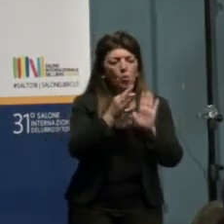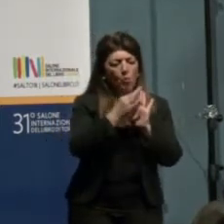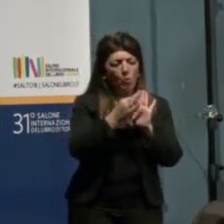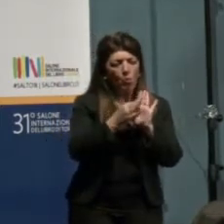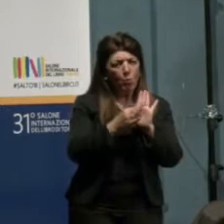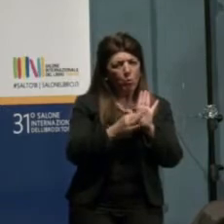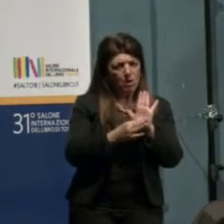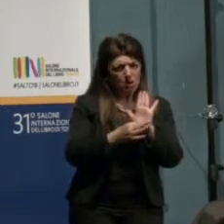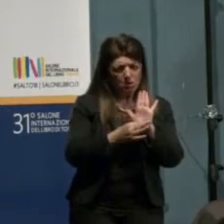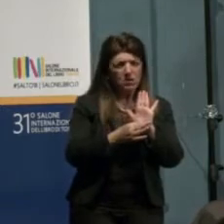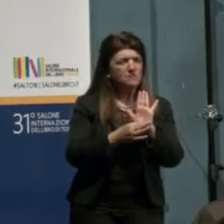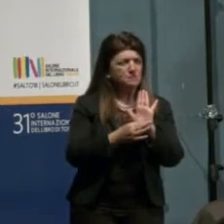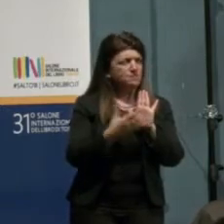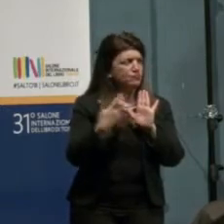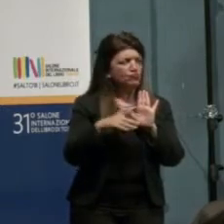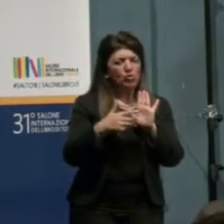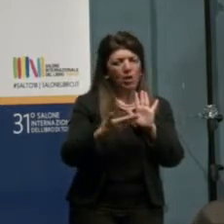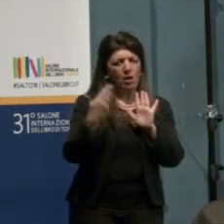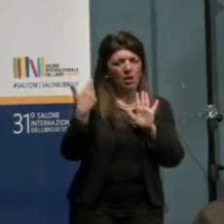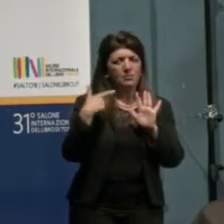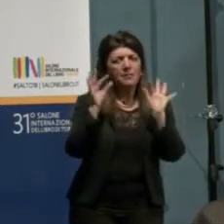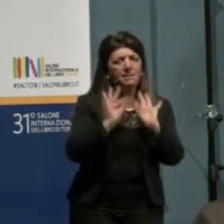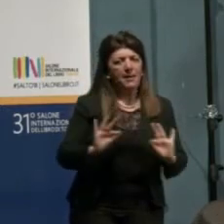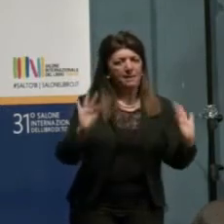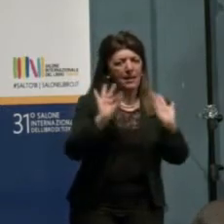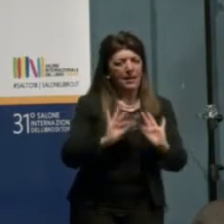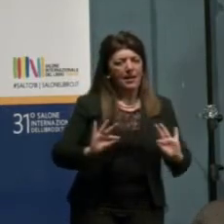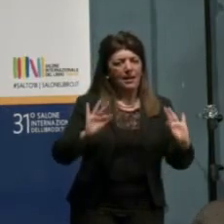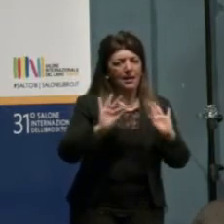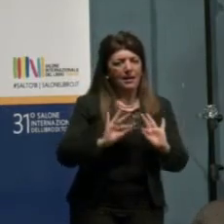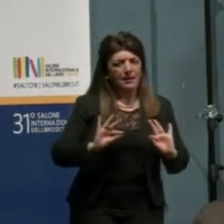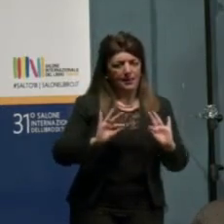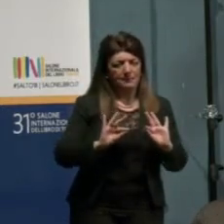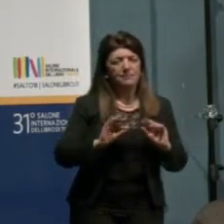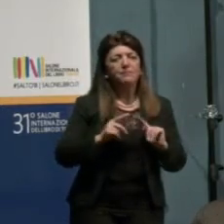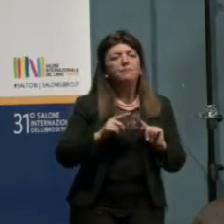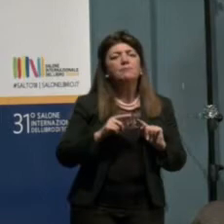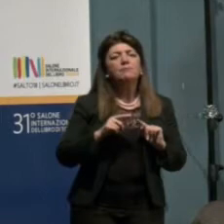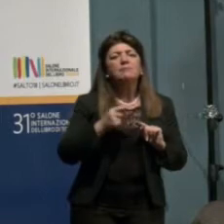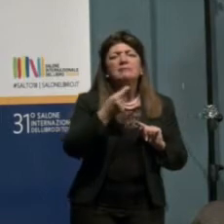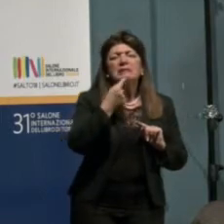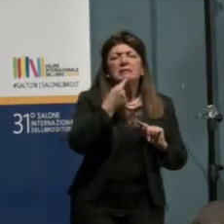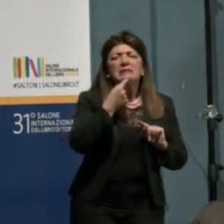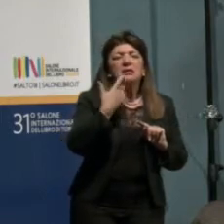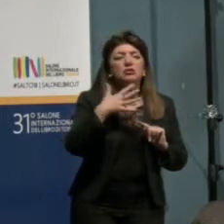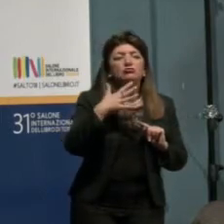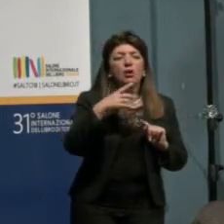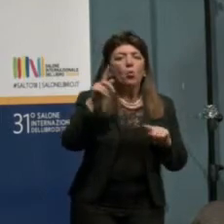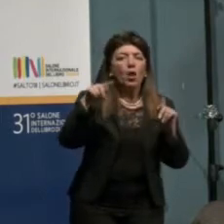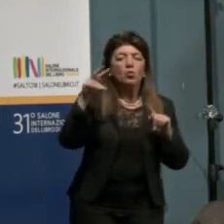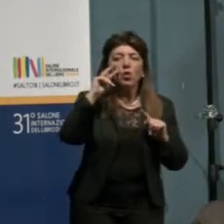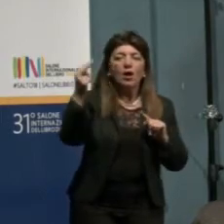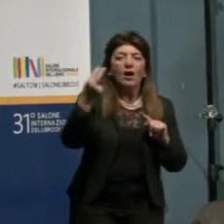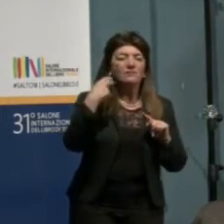avevamo preparato e cose con cui sono venuta e chi tra l'altro chi ci ha visto arrivare ha